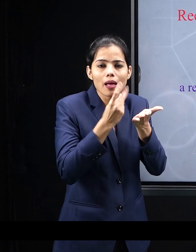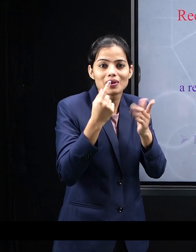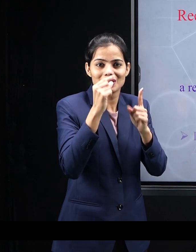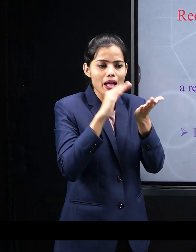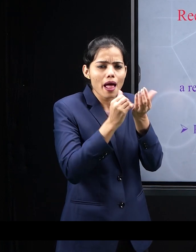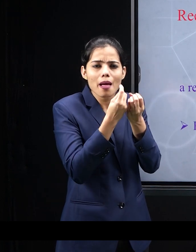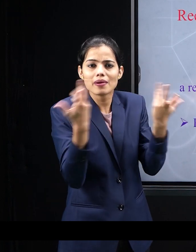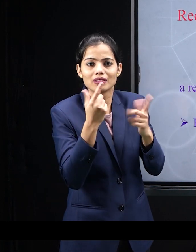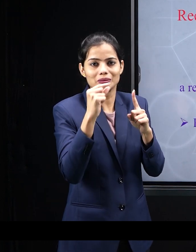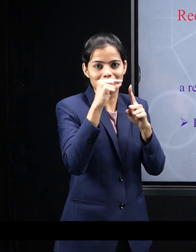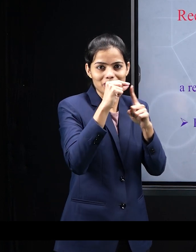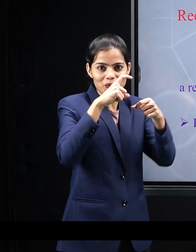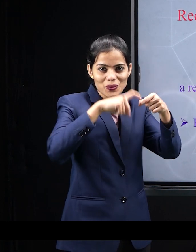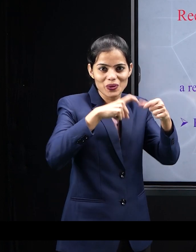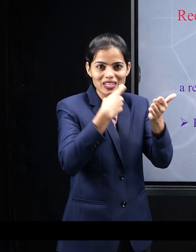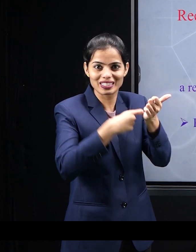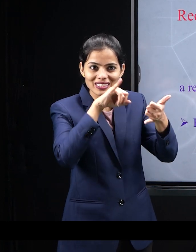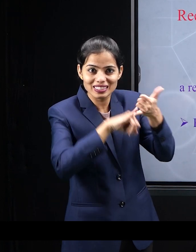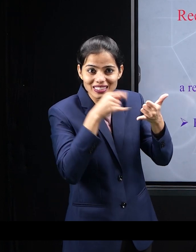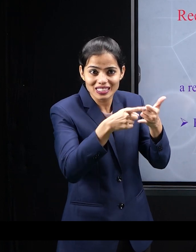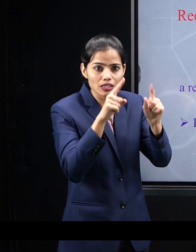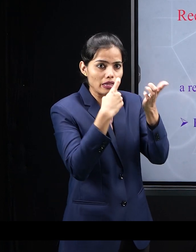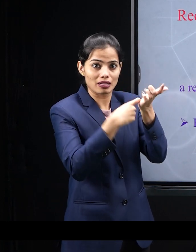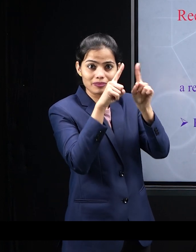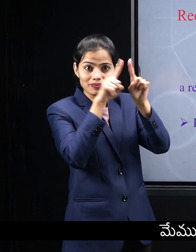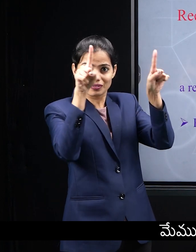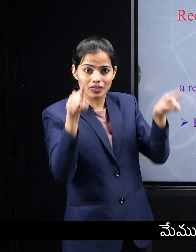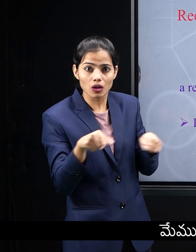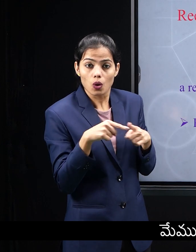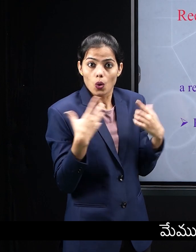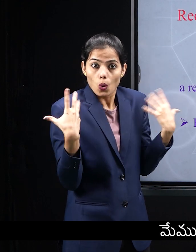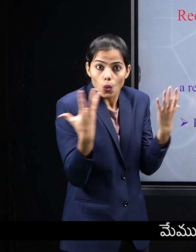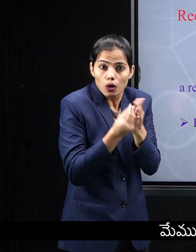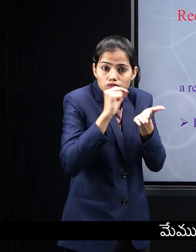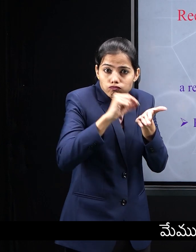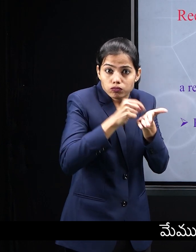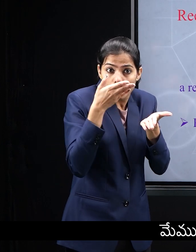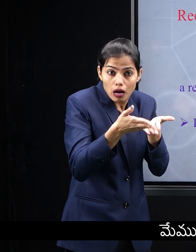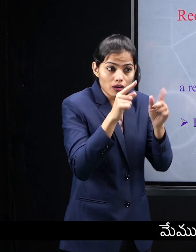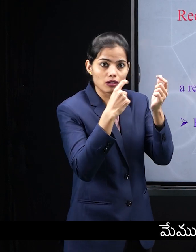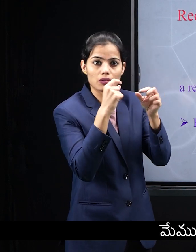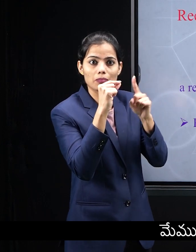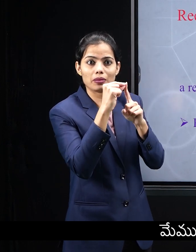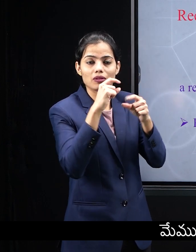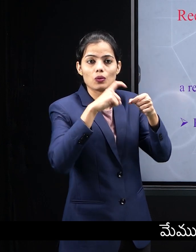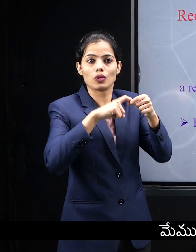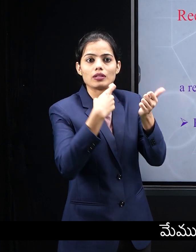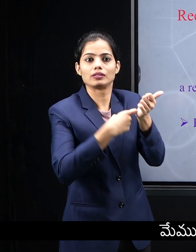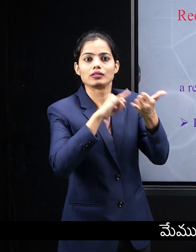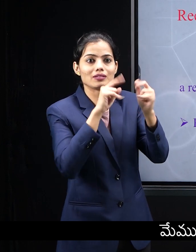చిత్రంలో PQRS ఒక దీర్ఘచతురస్రం. మేము దానిని సరిగ్గా వ్రాసాము.